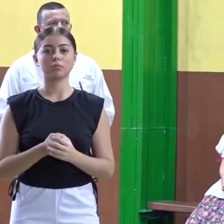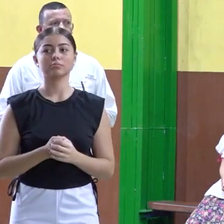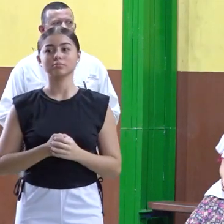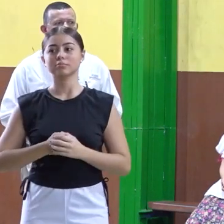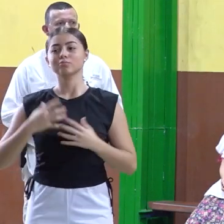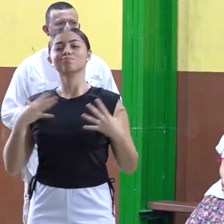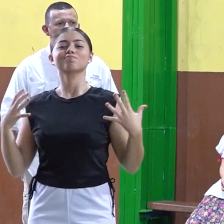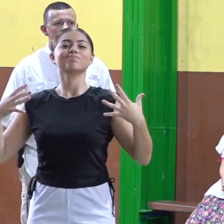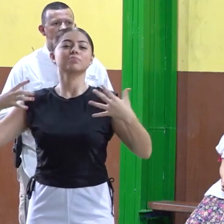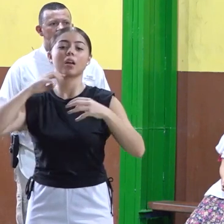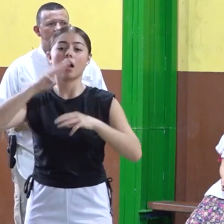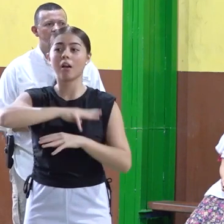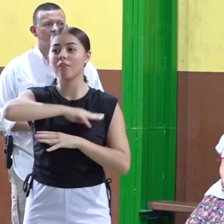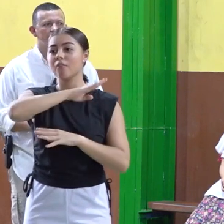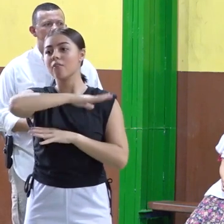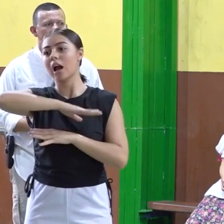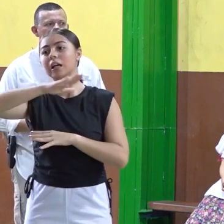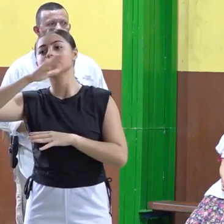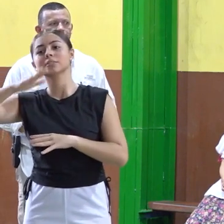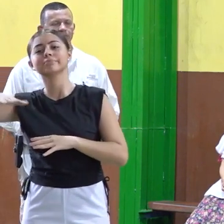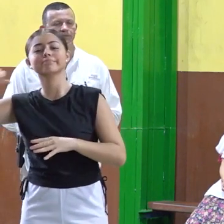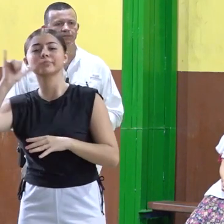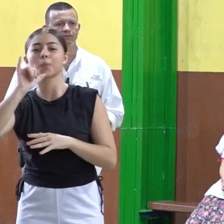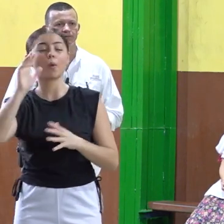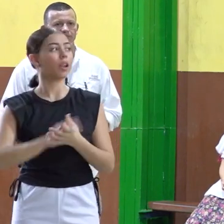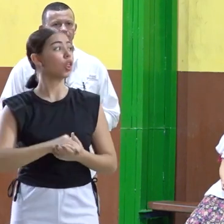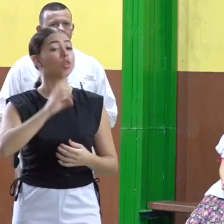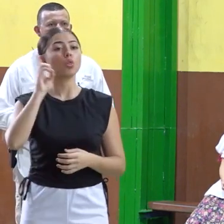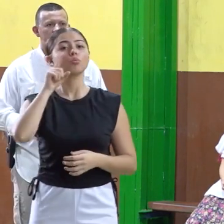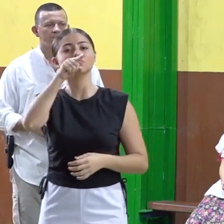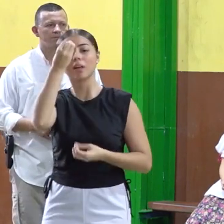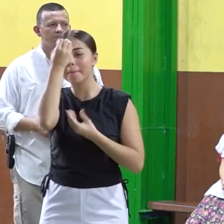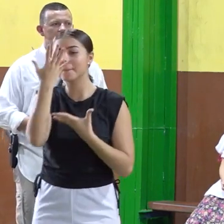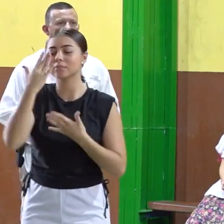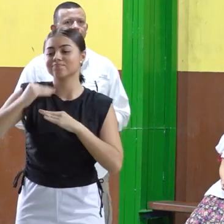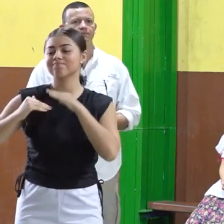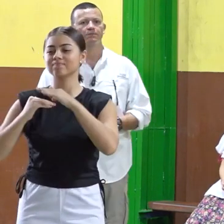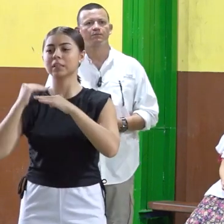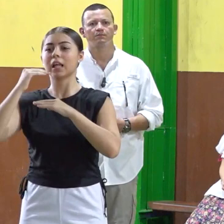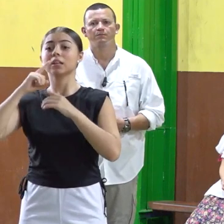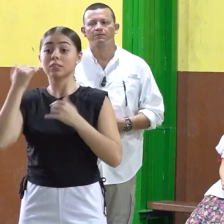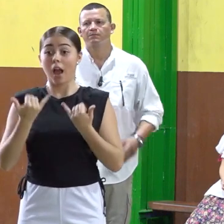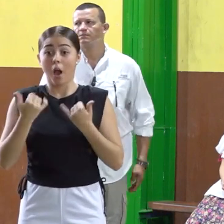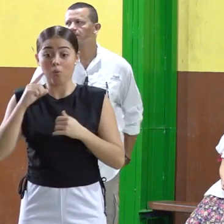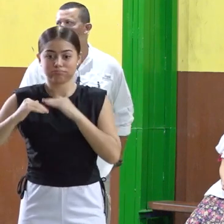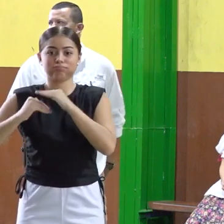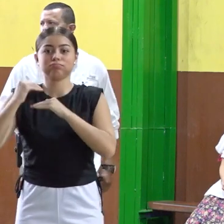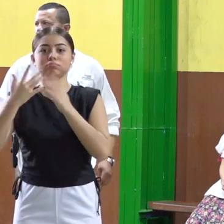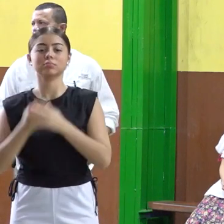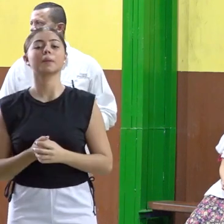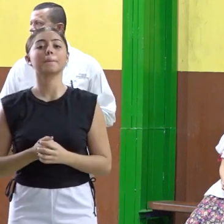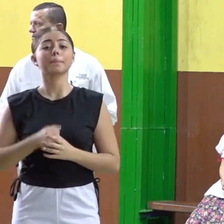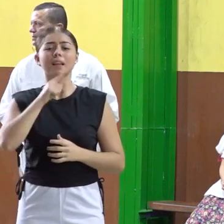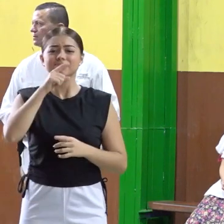la anchura de los valles donde ustedes tuvieron la bendición de crecer y estar creciendo.